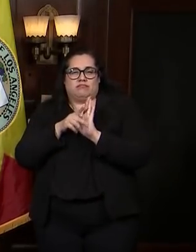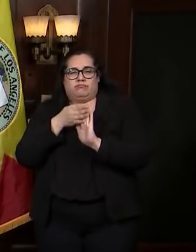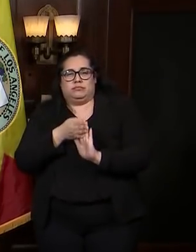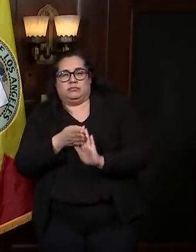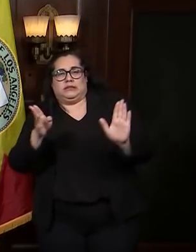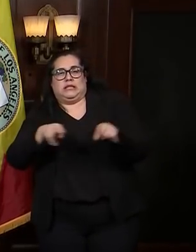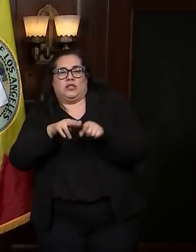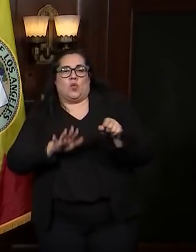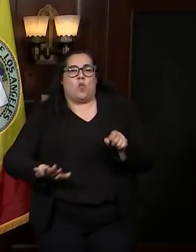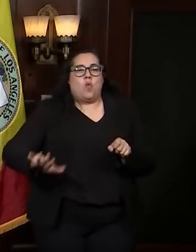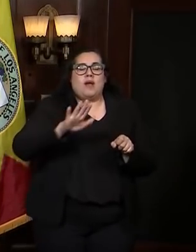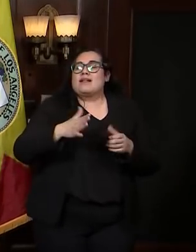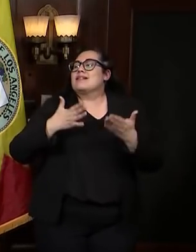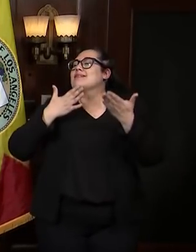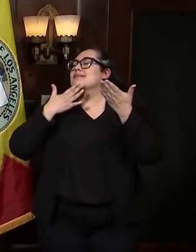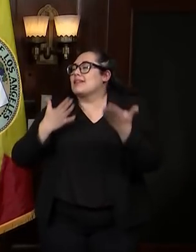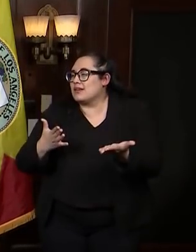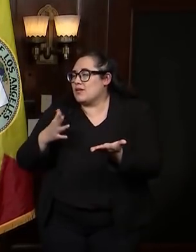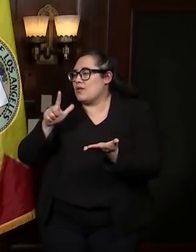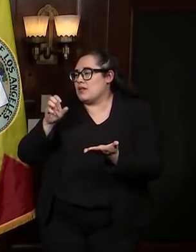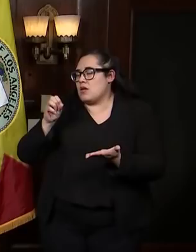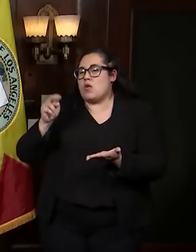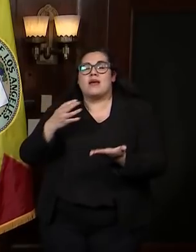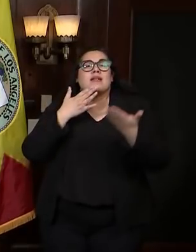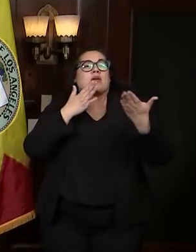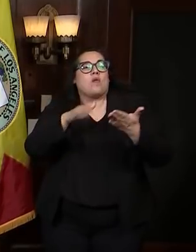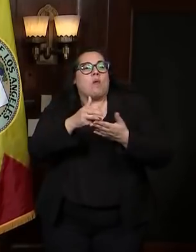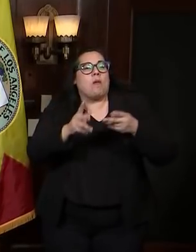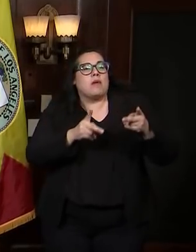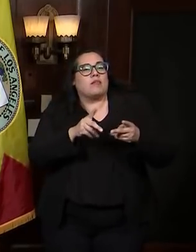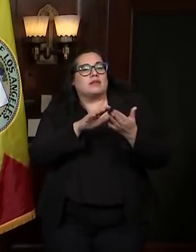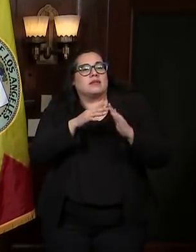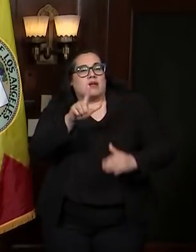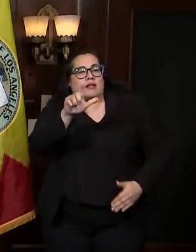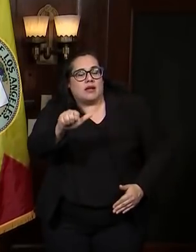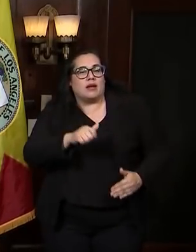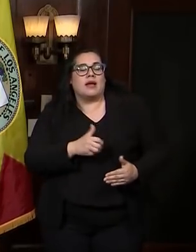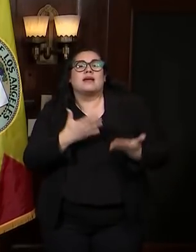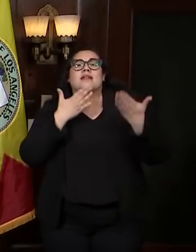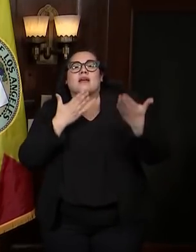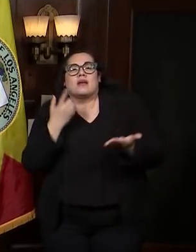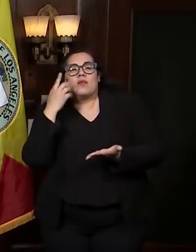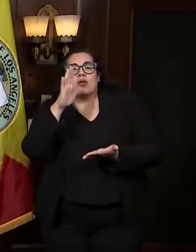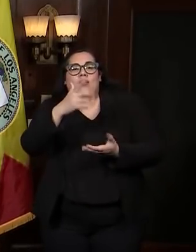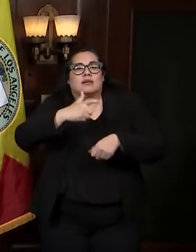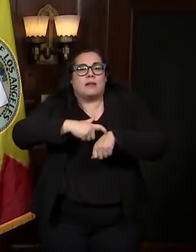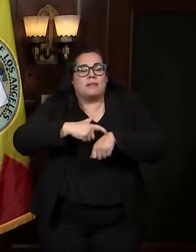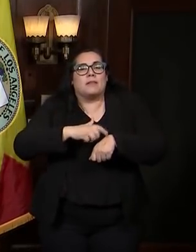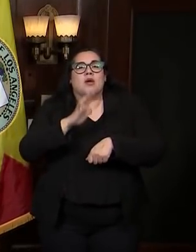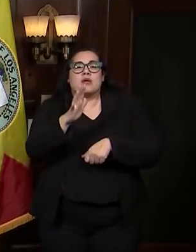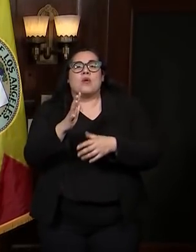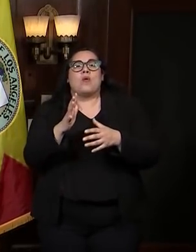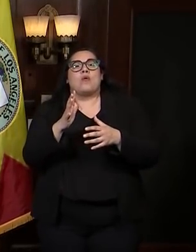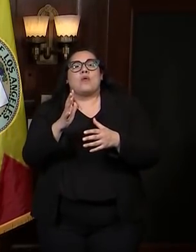Muchas gracias, León. Gracias a toda la gente de Los Ángeles. Gracias por su tiempo,